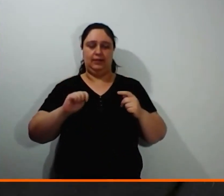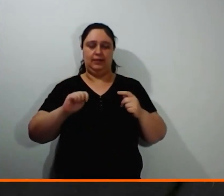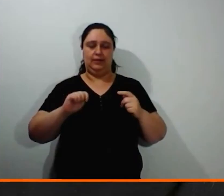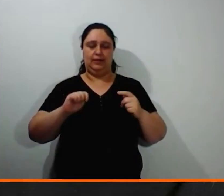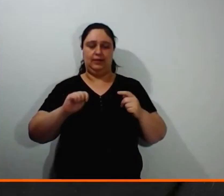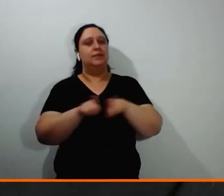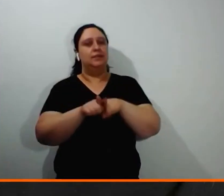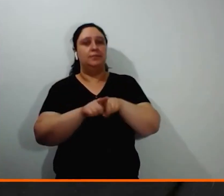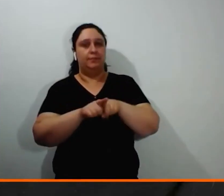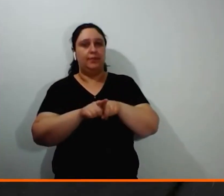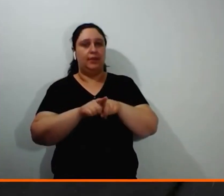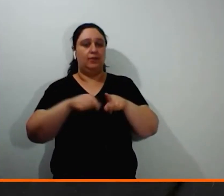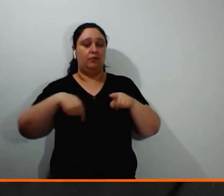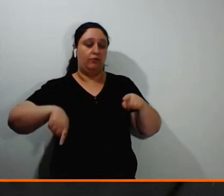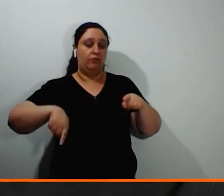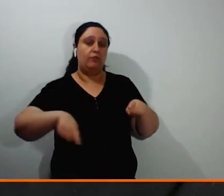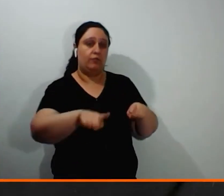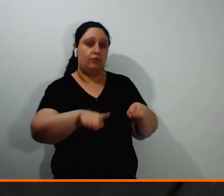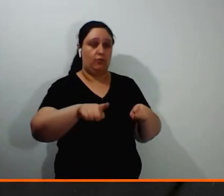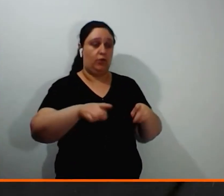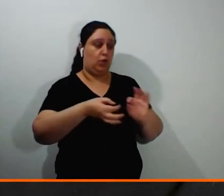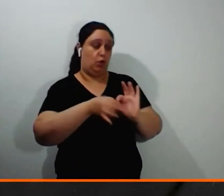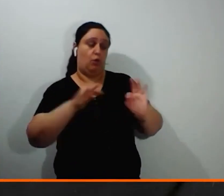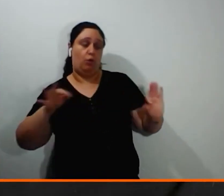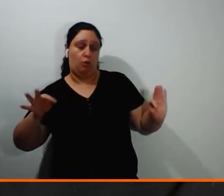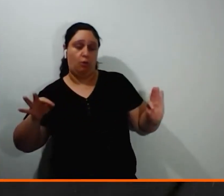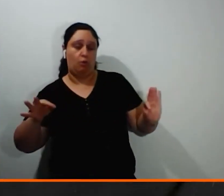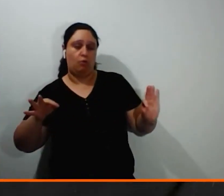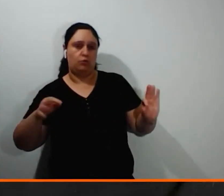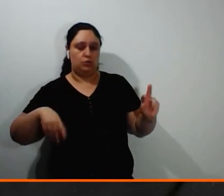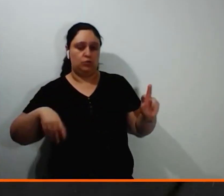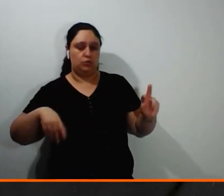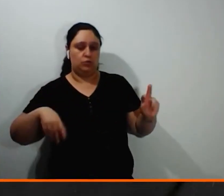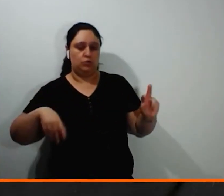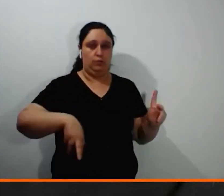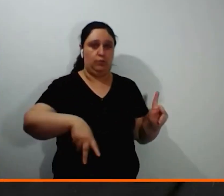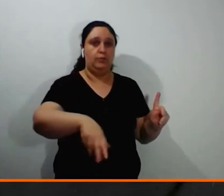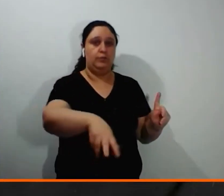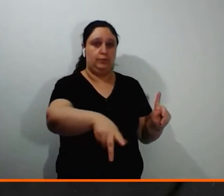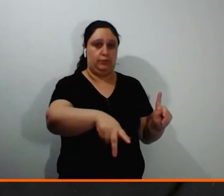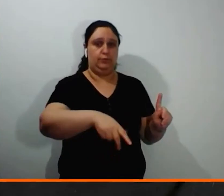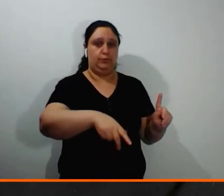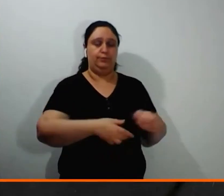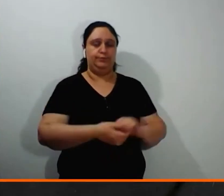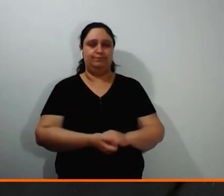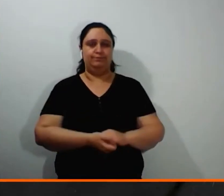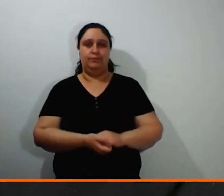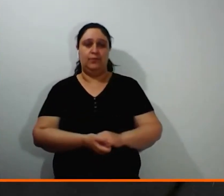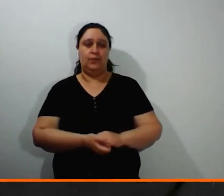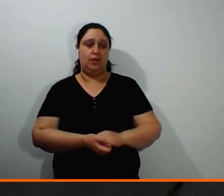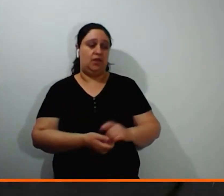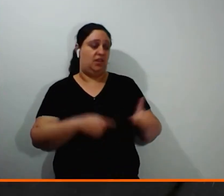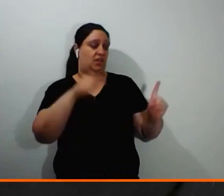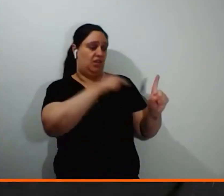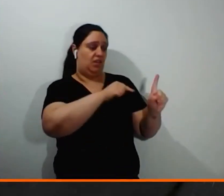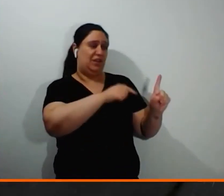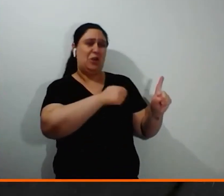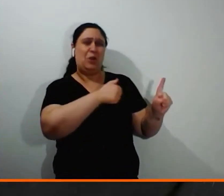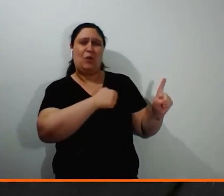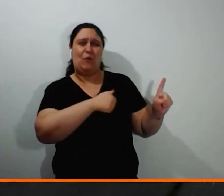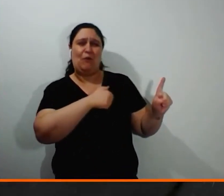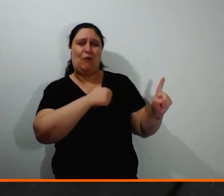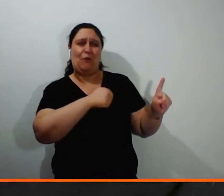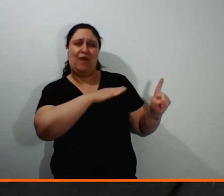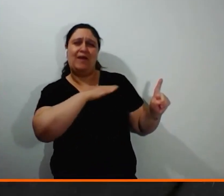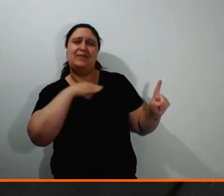largo. Ficou longe, não queria nem se aproximar. E o homem lá, coitado, machucado,